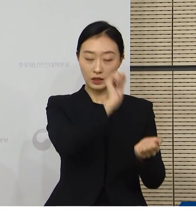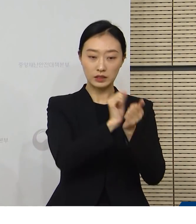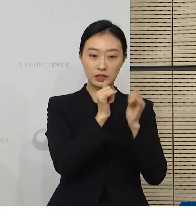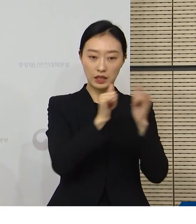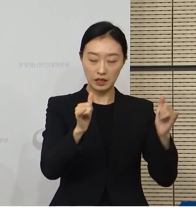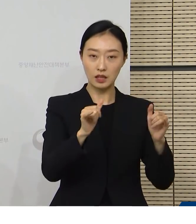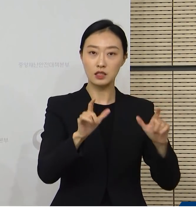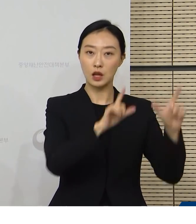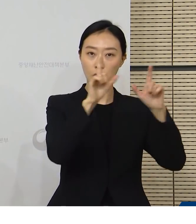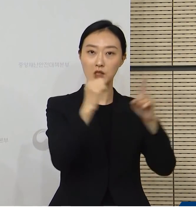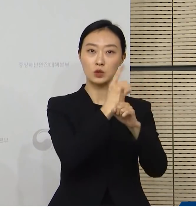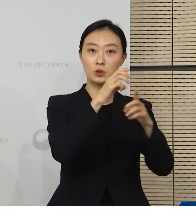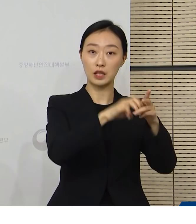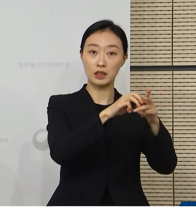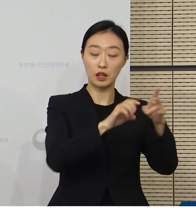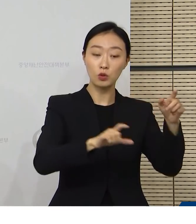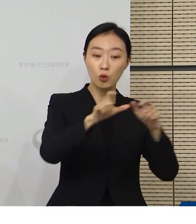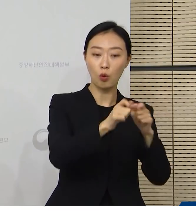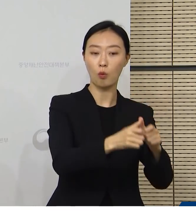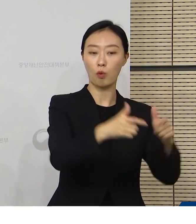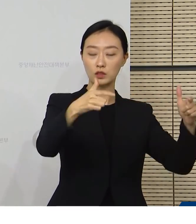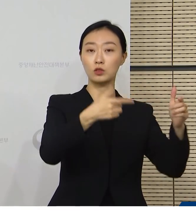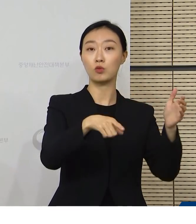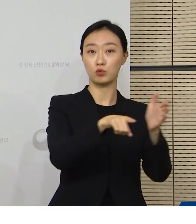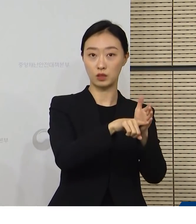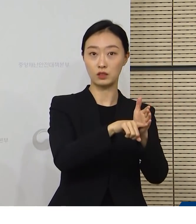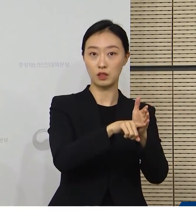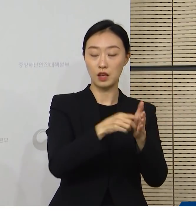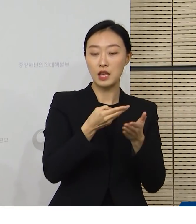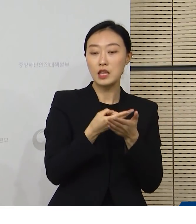확충하여 이번 치료가